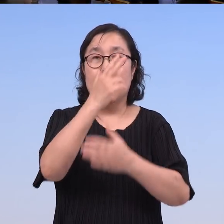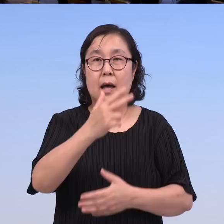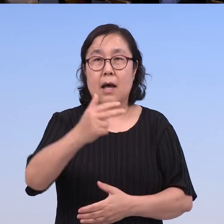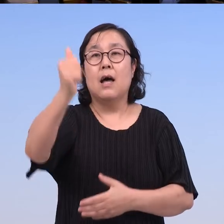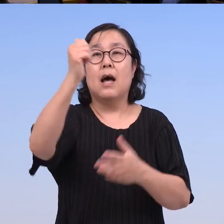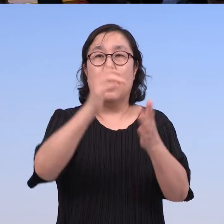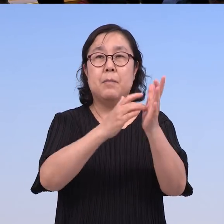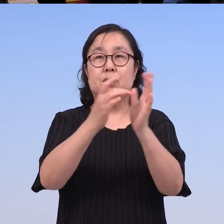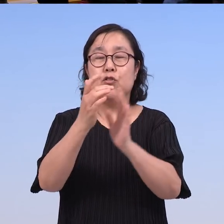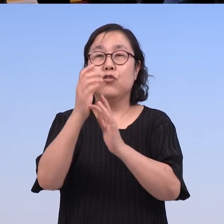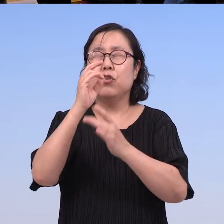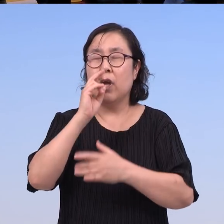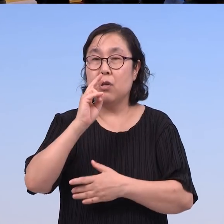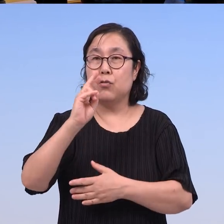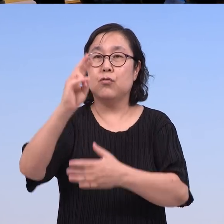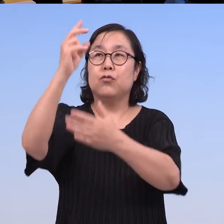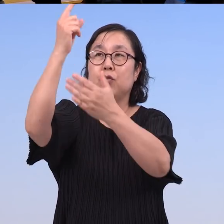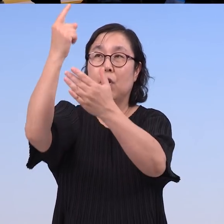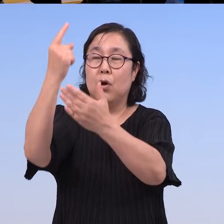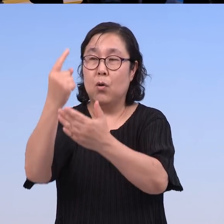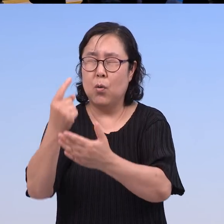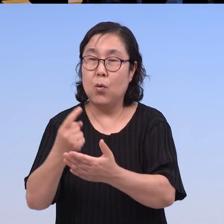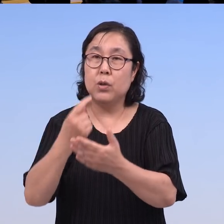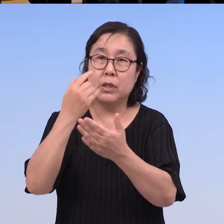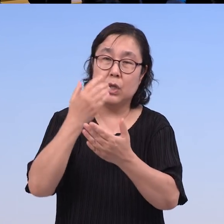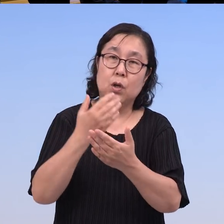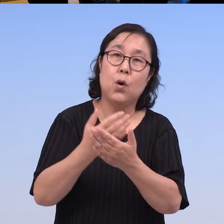아멘. 주 예수여